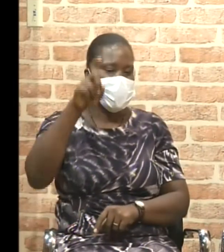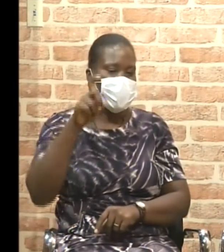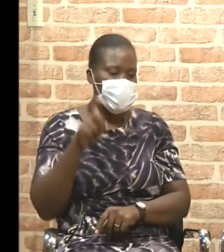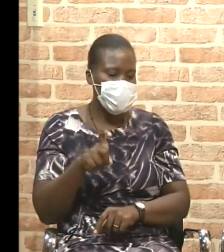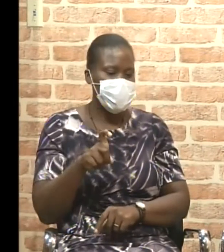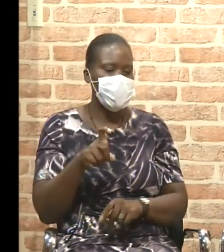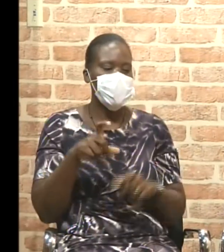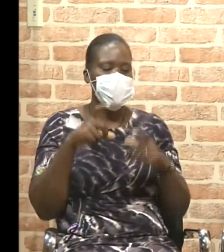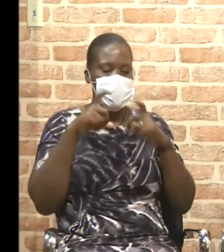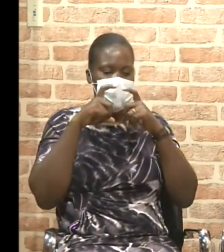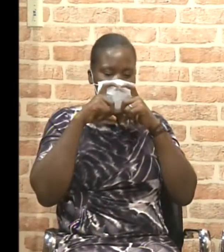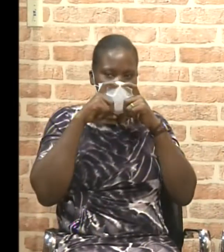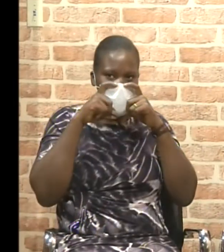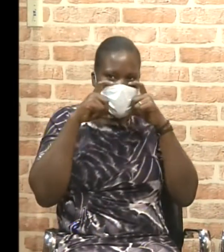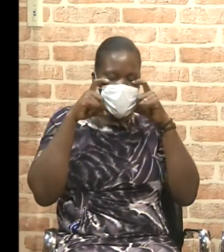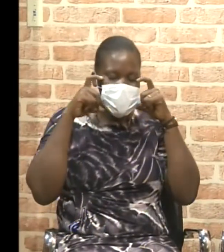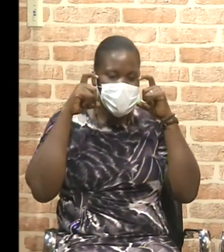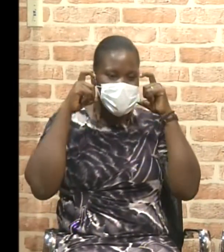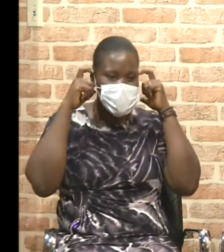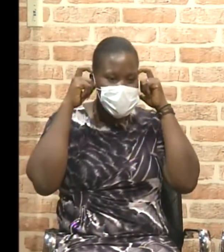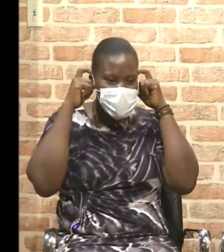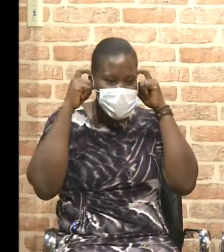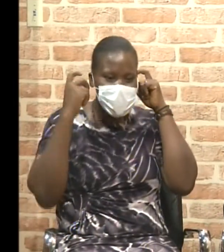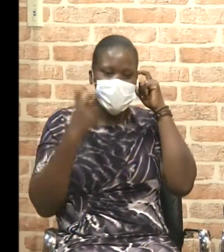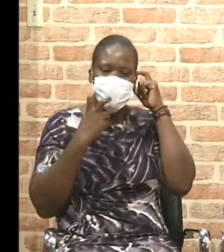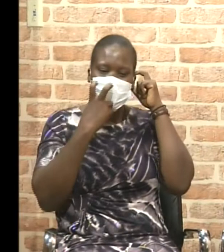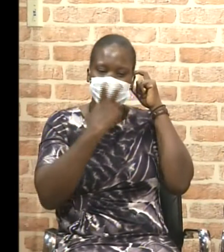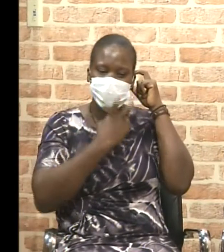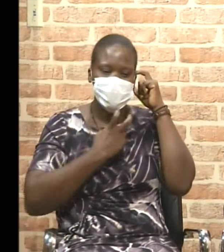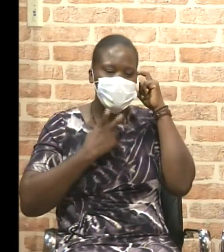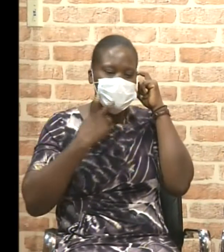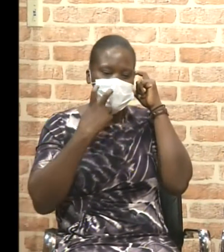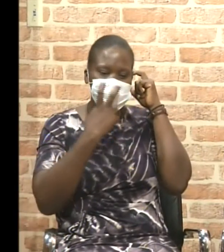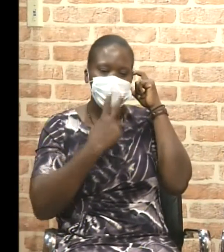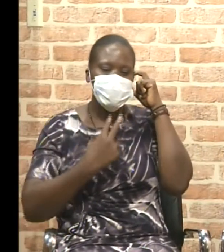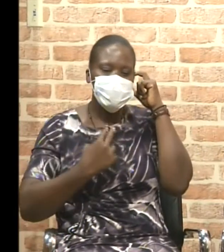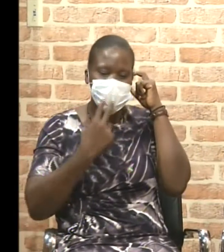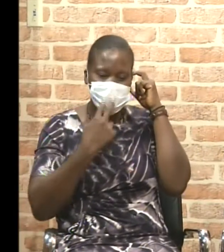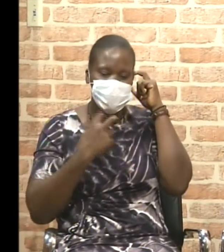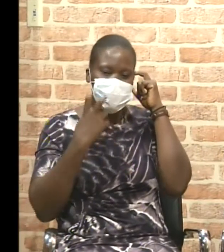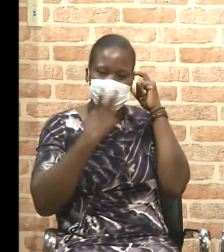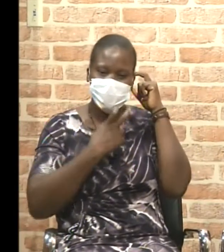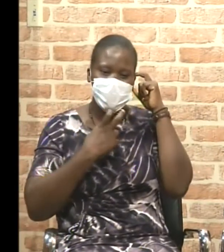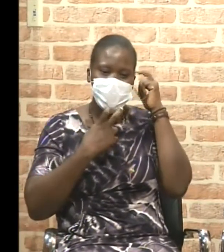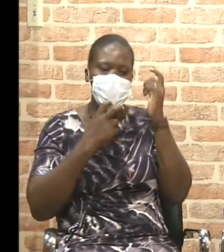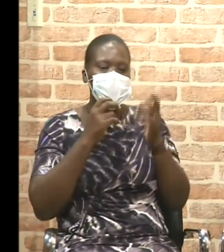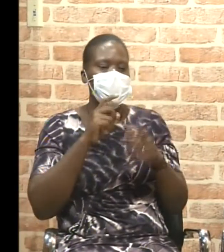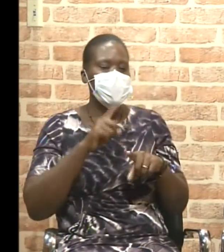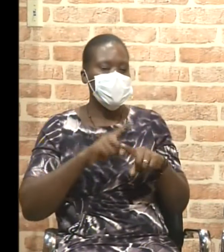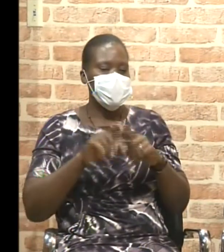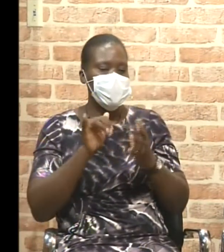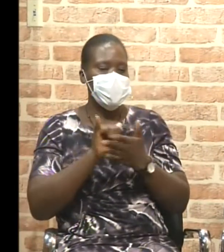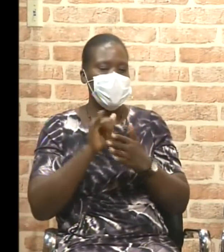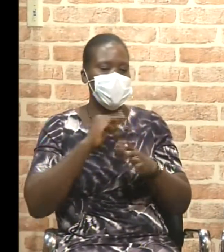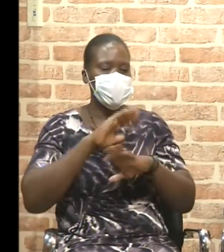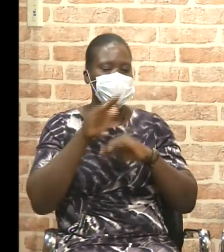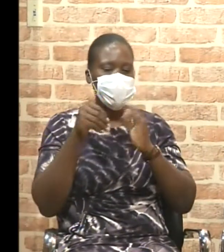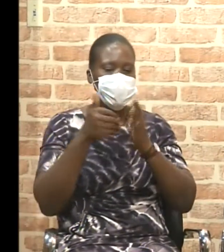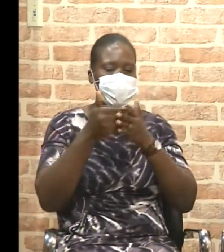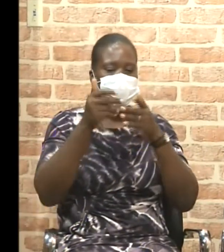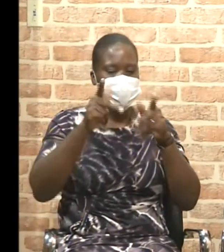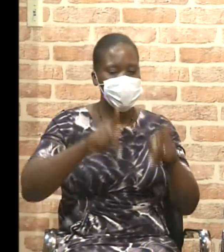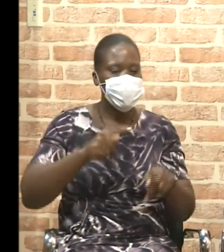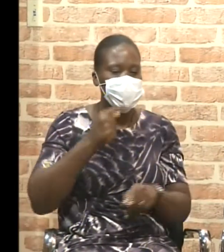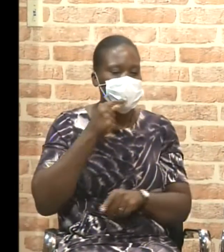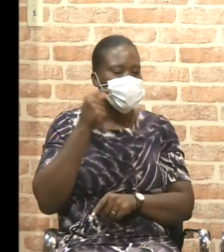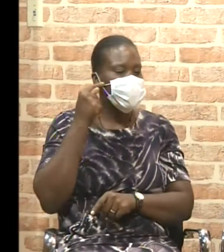de monde c'est labial, c'est bouchou pour lui comprendre, et c'est pas tout le monde sourd qui comprend langue des signes. On nous dit que il pas aller